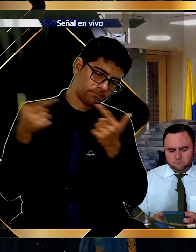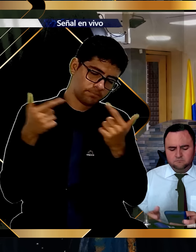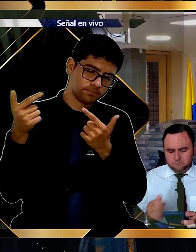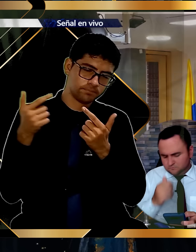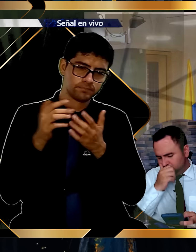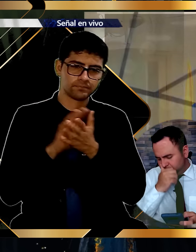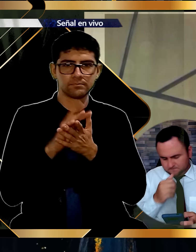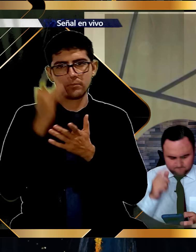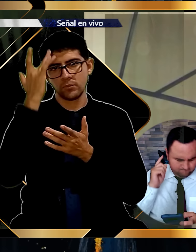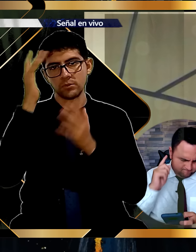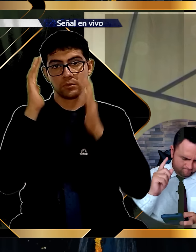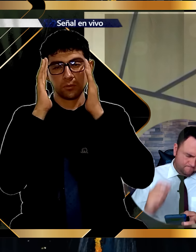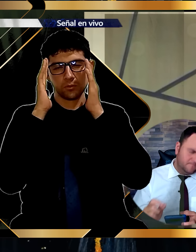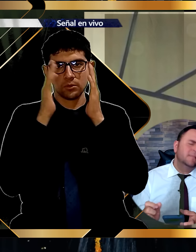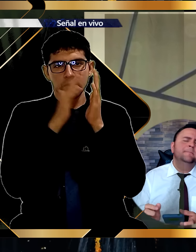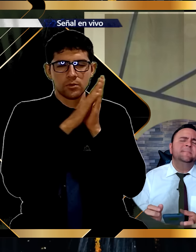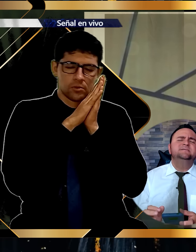toda la noche con un demonio.